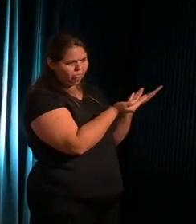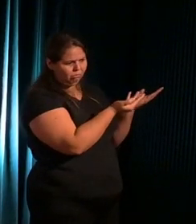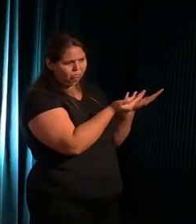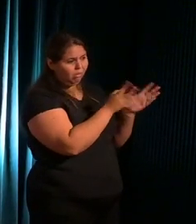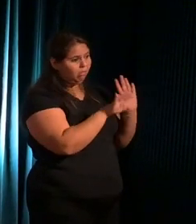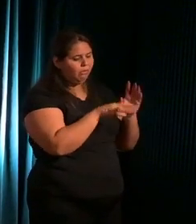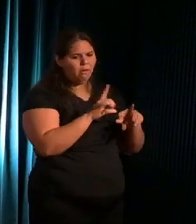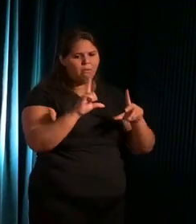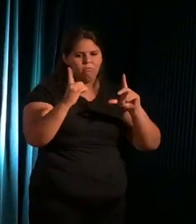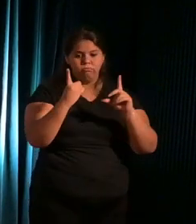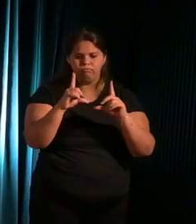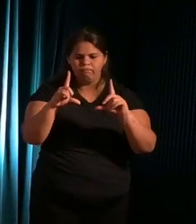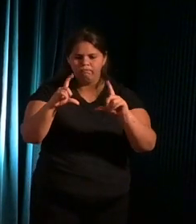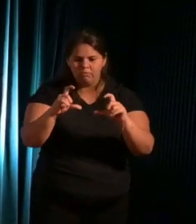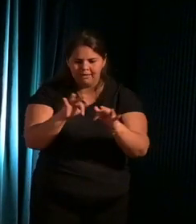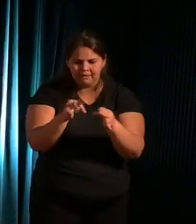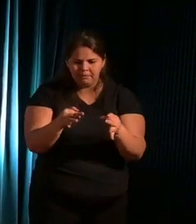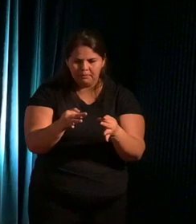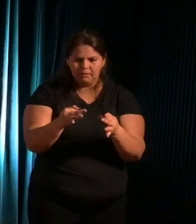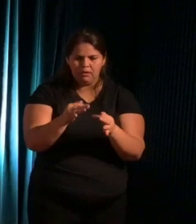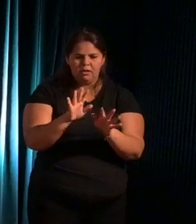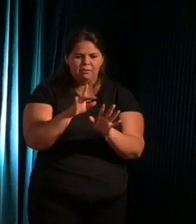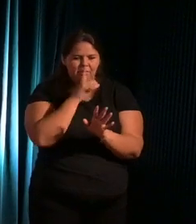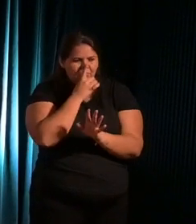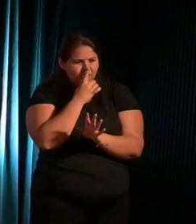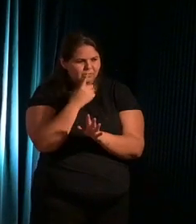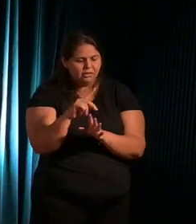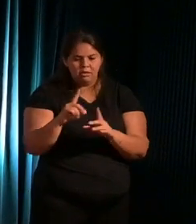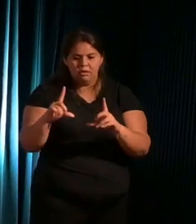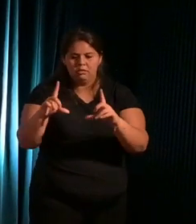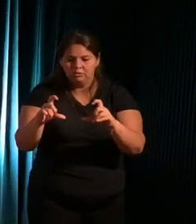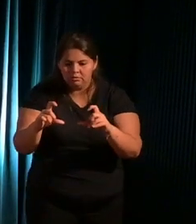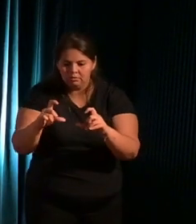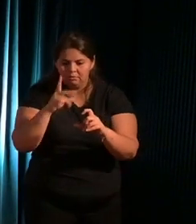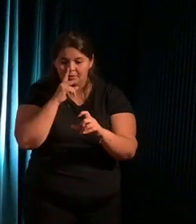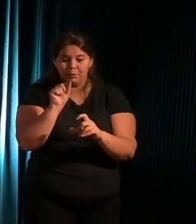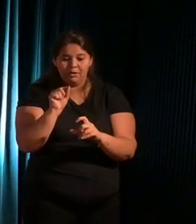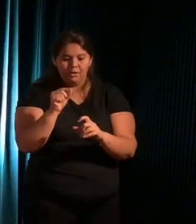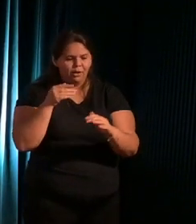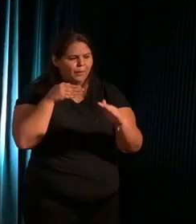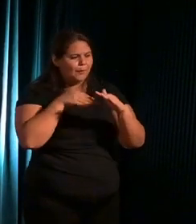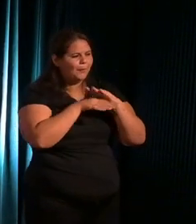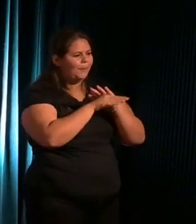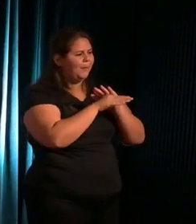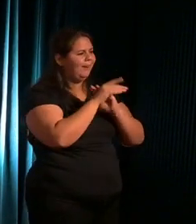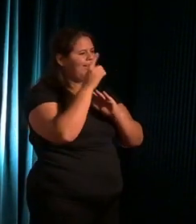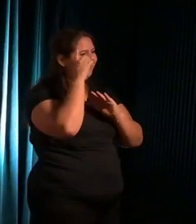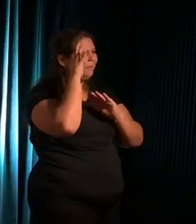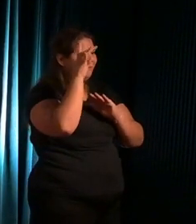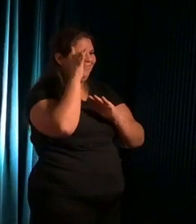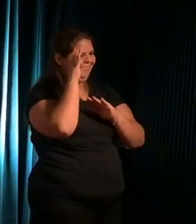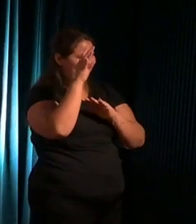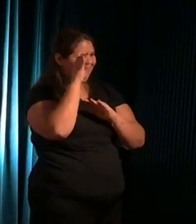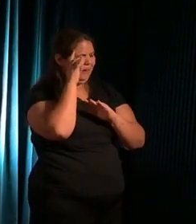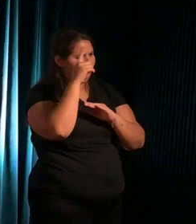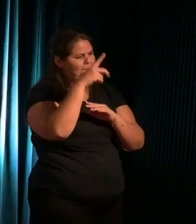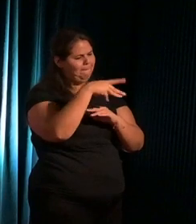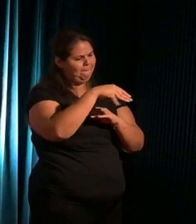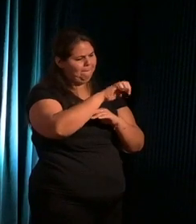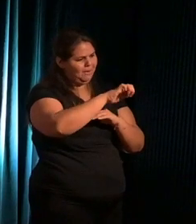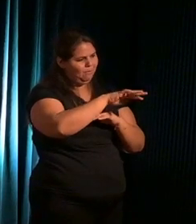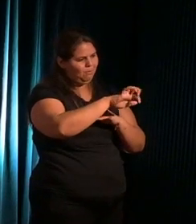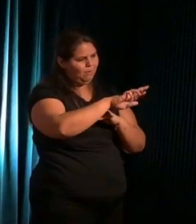clique fotográfico, num momento íntimo, possa resguardar um pouco essa titularidade em relação